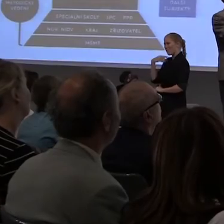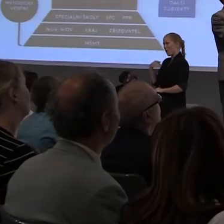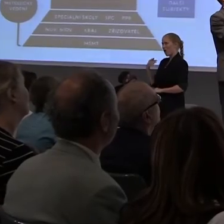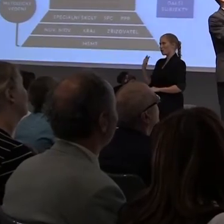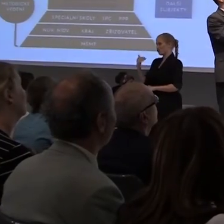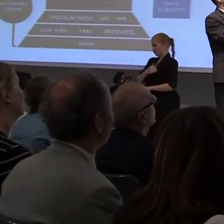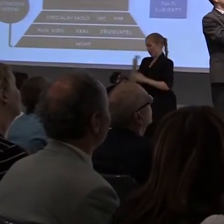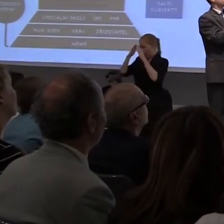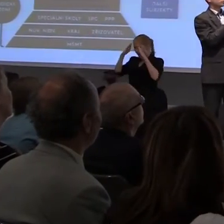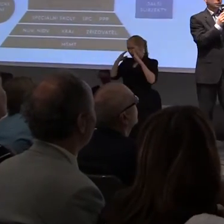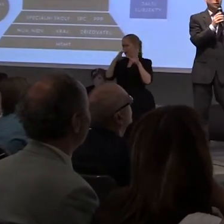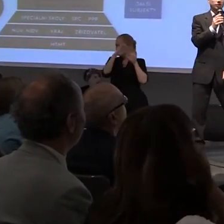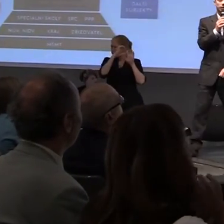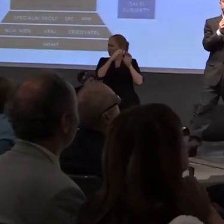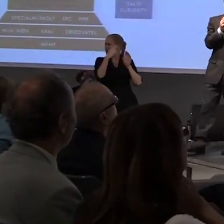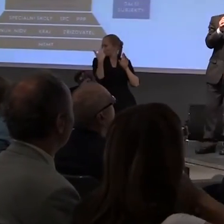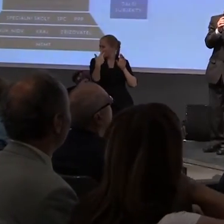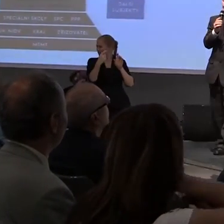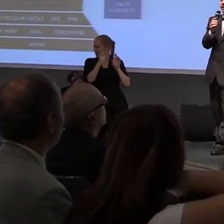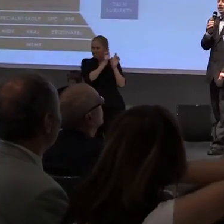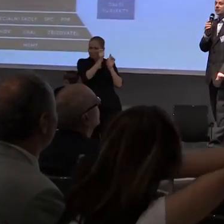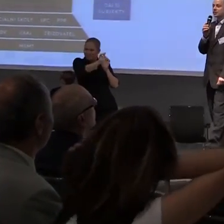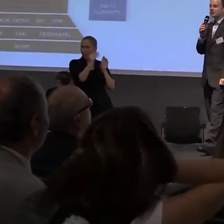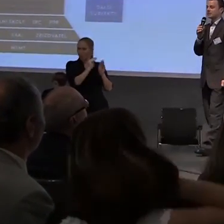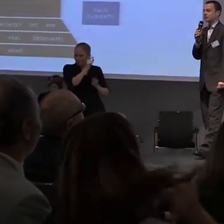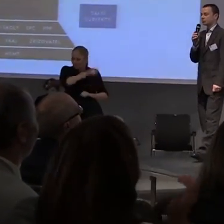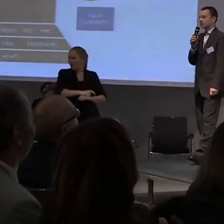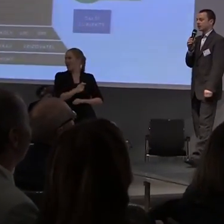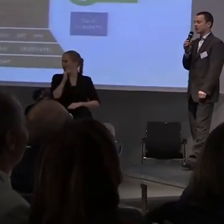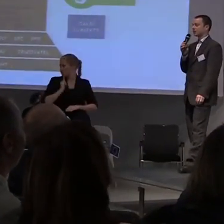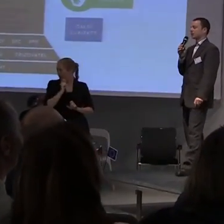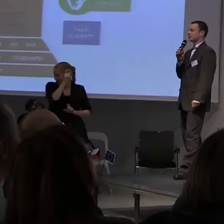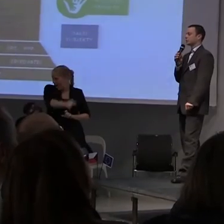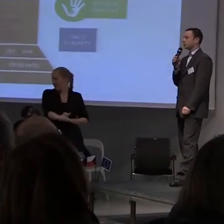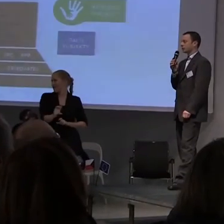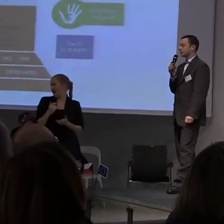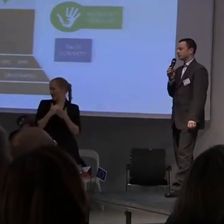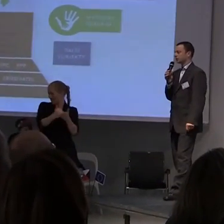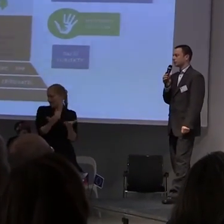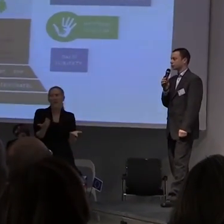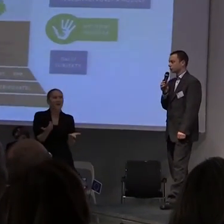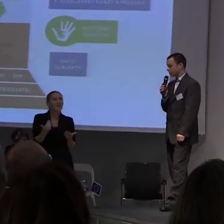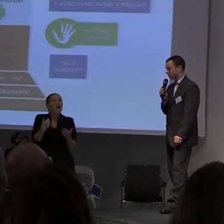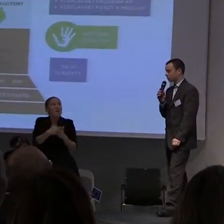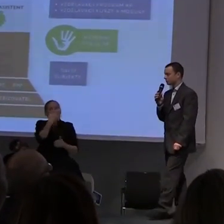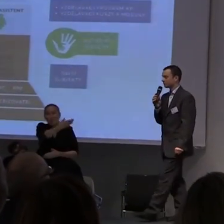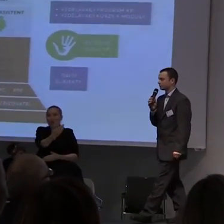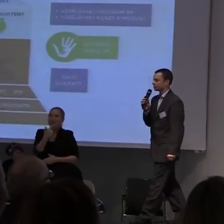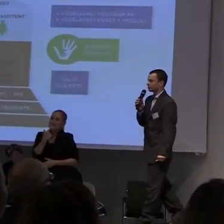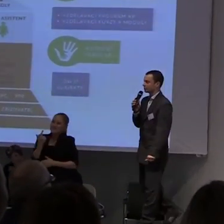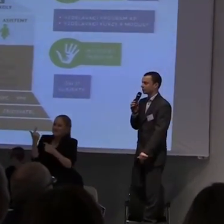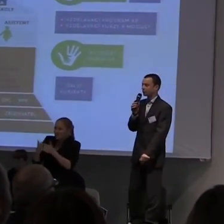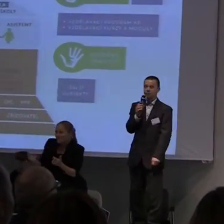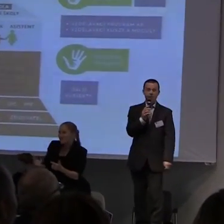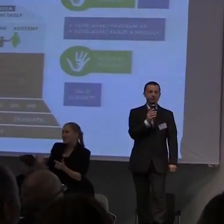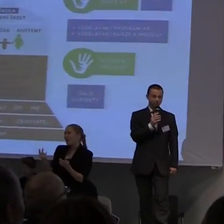znamená učitel, žák a asistent. A skrze ně vás pozvat na odpolední workshop, čili prosím